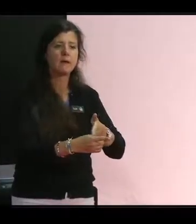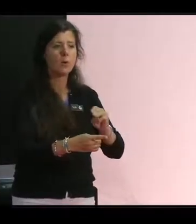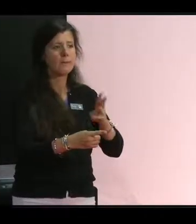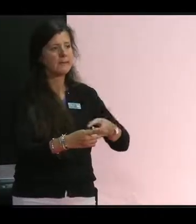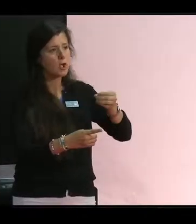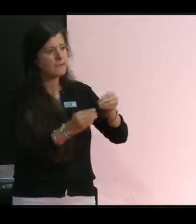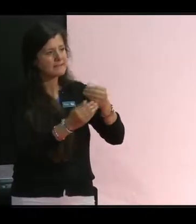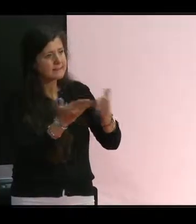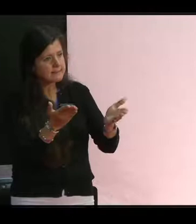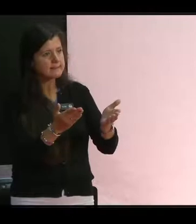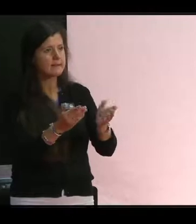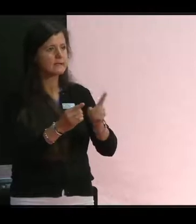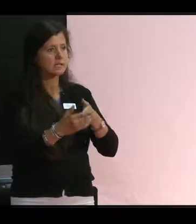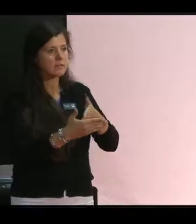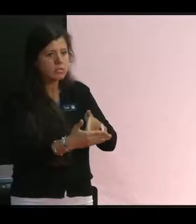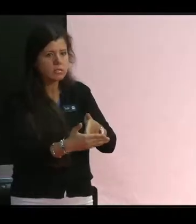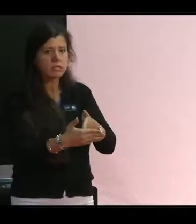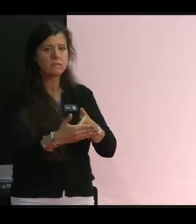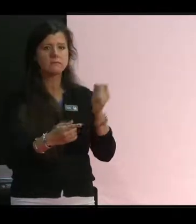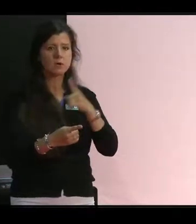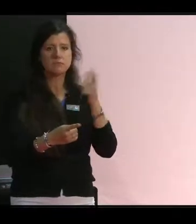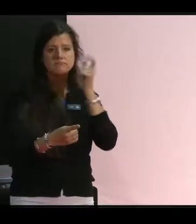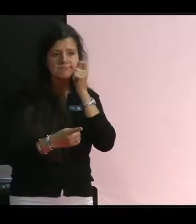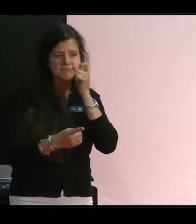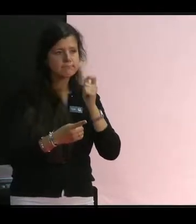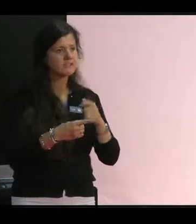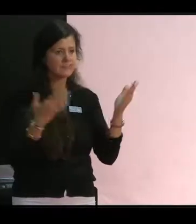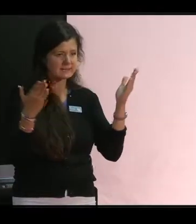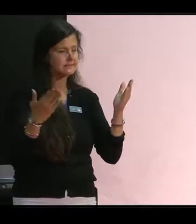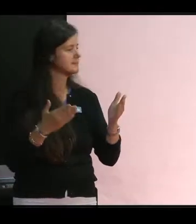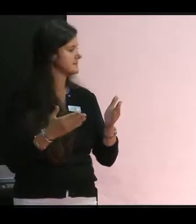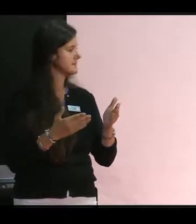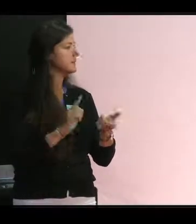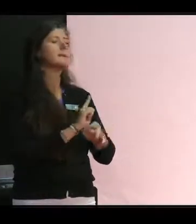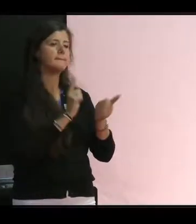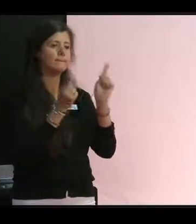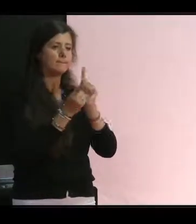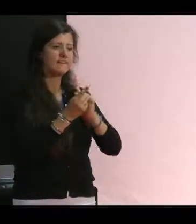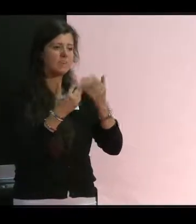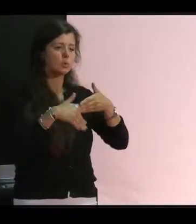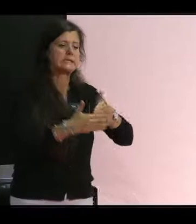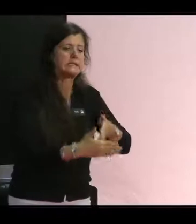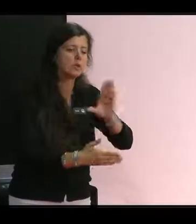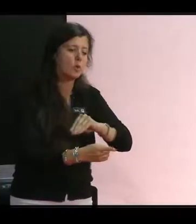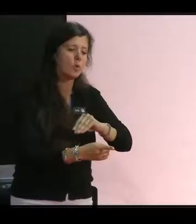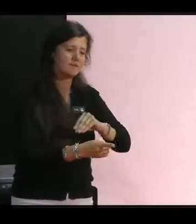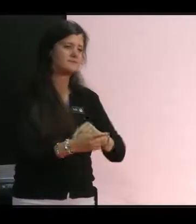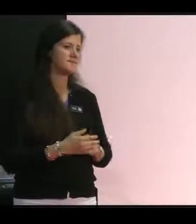olika ställen. Eller att det inte finns lättläst information. Så det var lite det vi gick igenom på specialpedagogiken, och det tyckte jag var väldigt